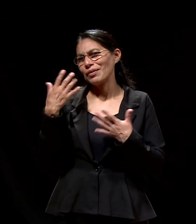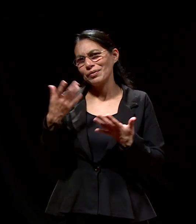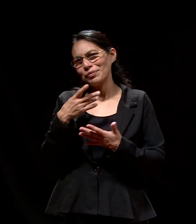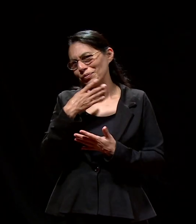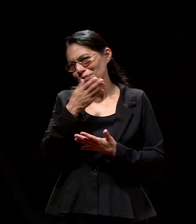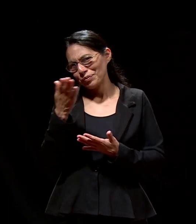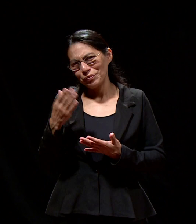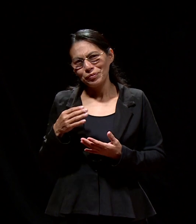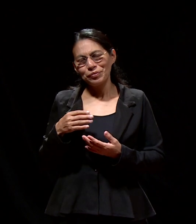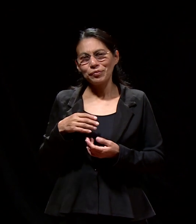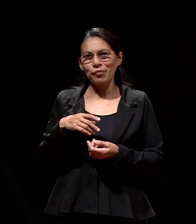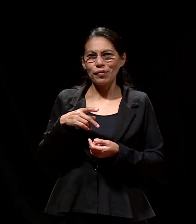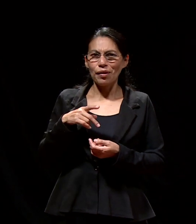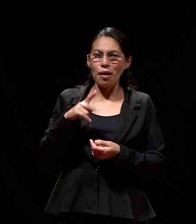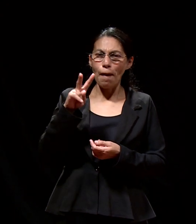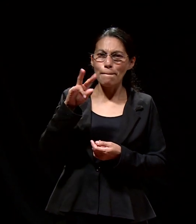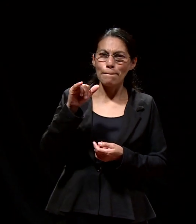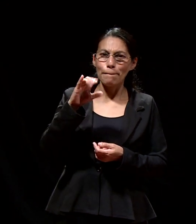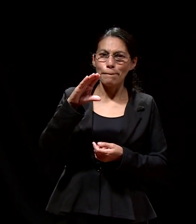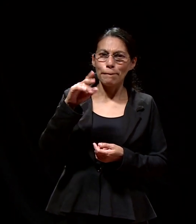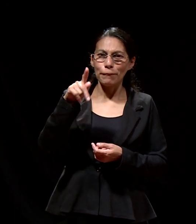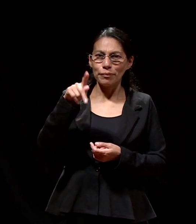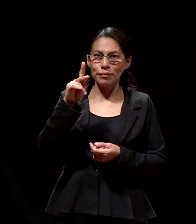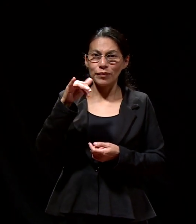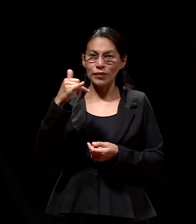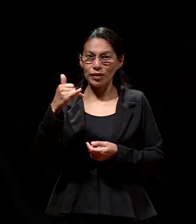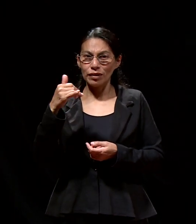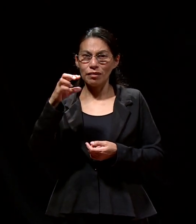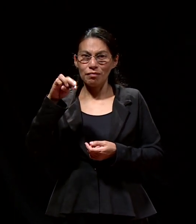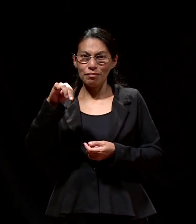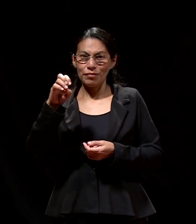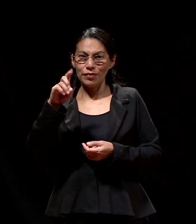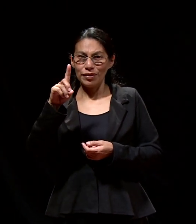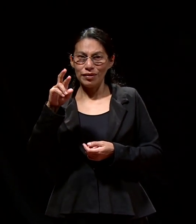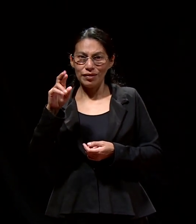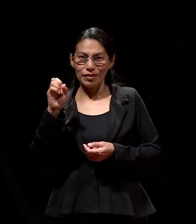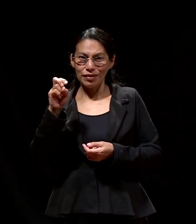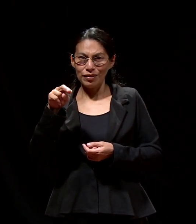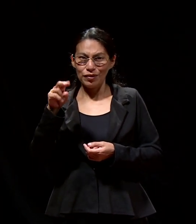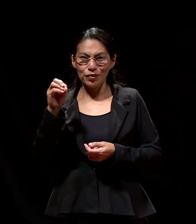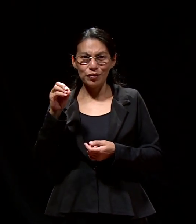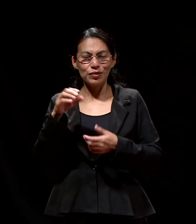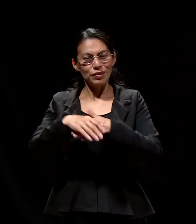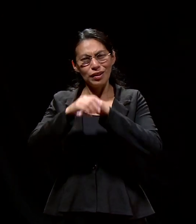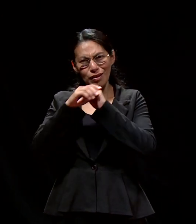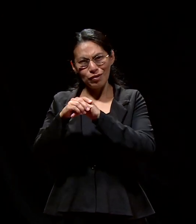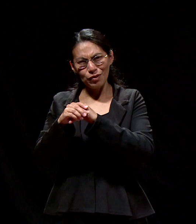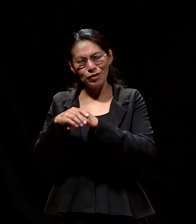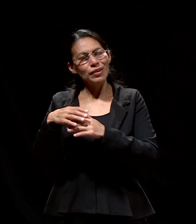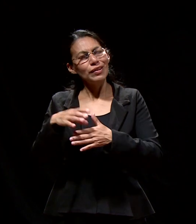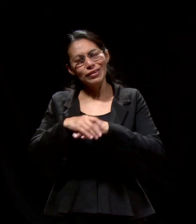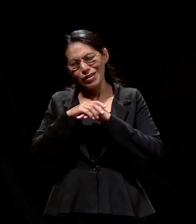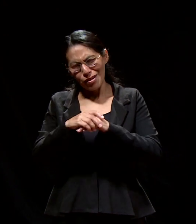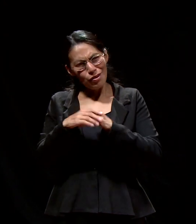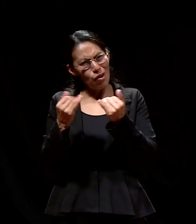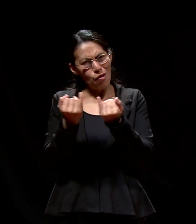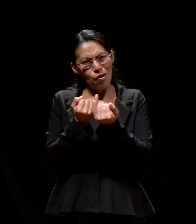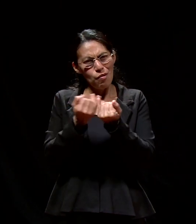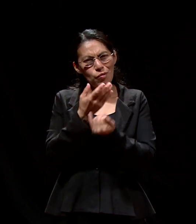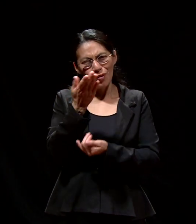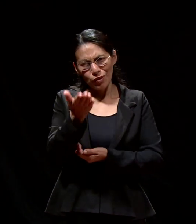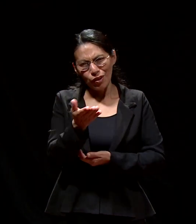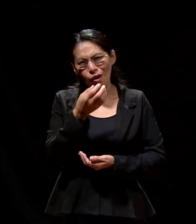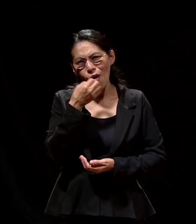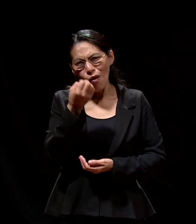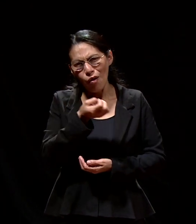Esther Vicky Medrano saludos desde Saltillo Coahuila también para ti un saludo Vicky también estaremos